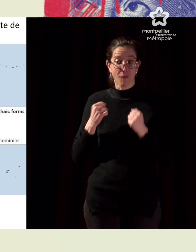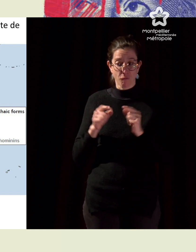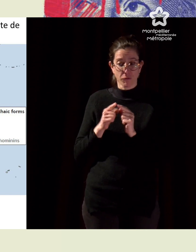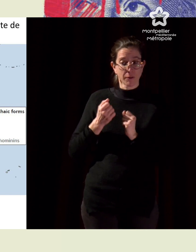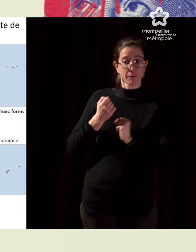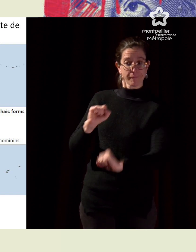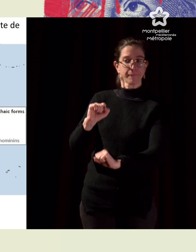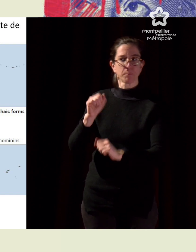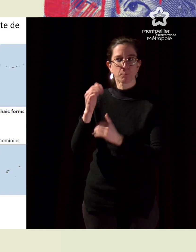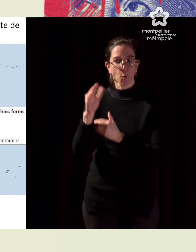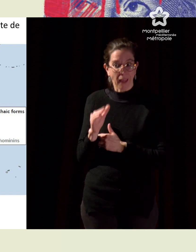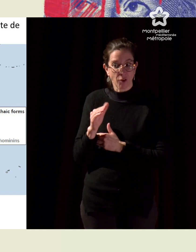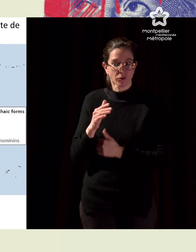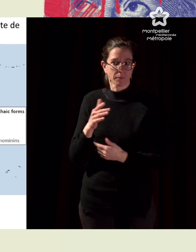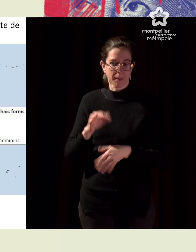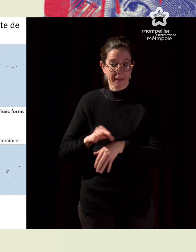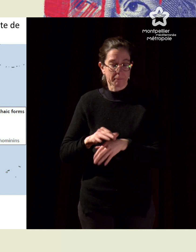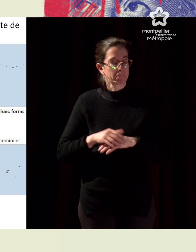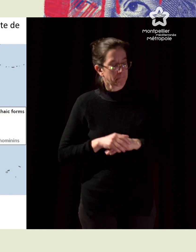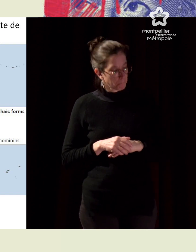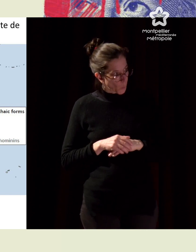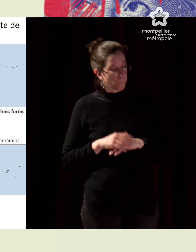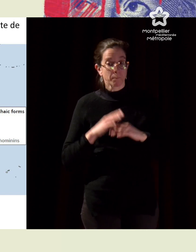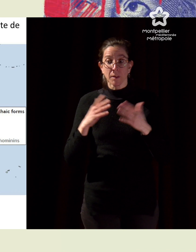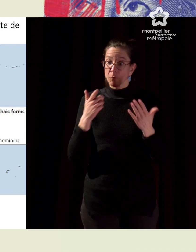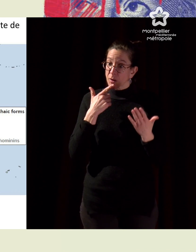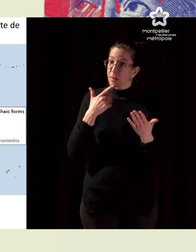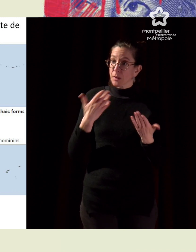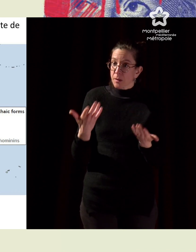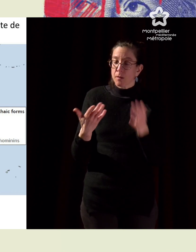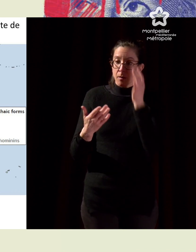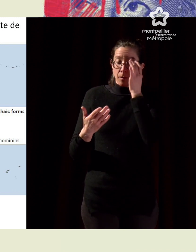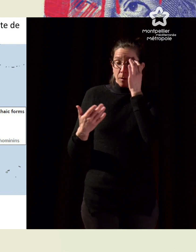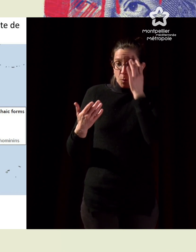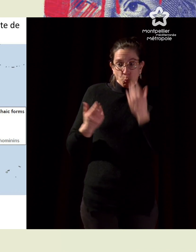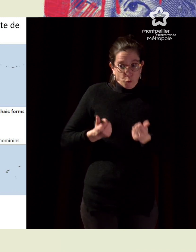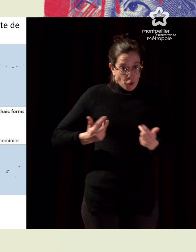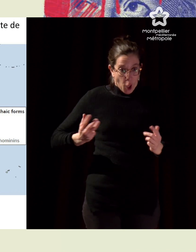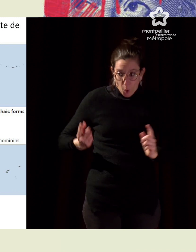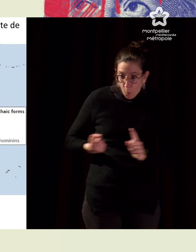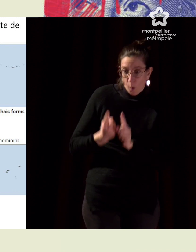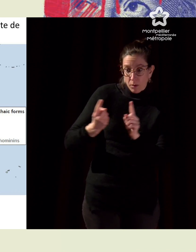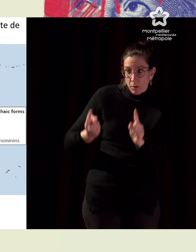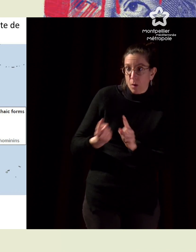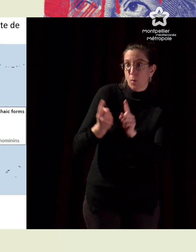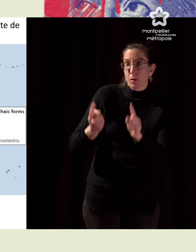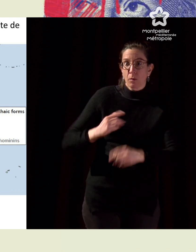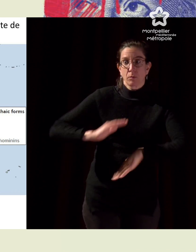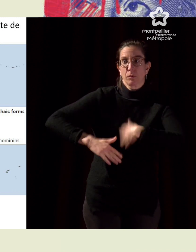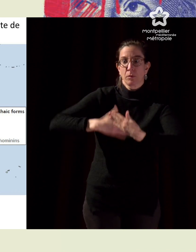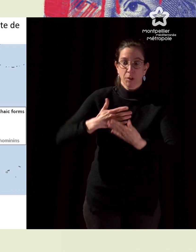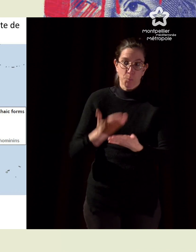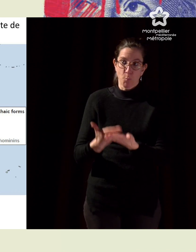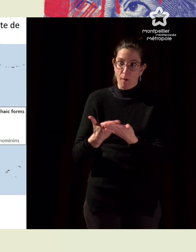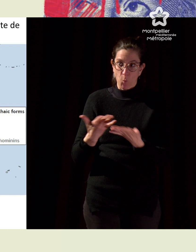Donc, vous voyez, déjà nos rencontres, c'est vraiment une histoire de